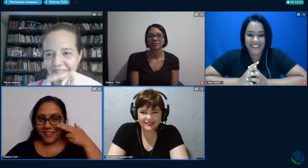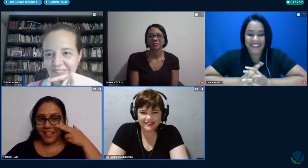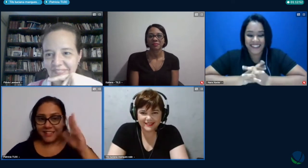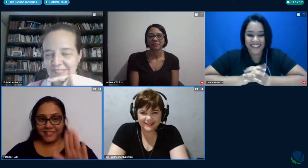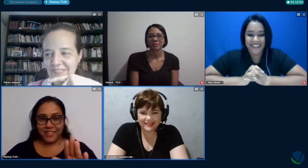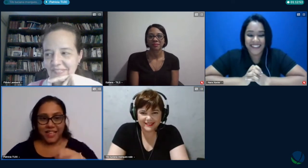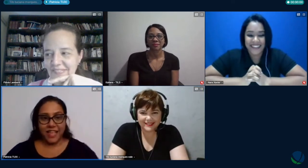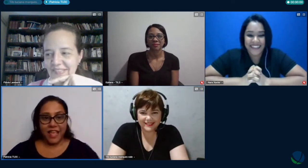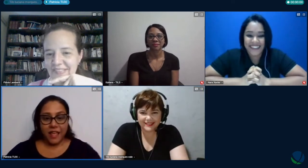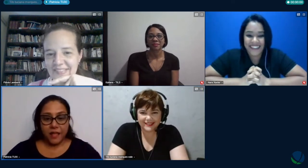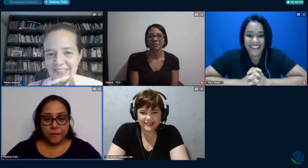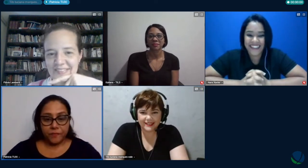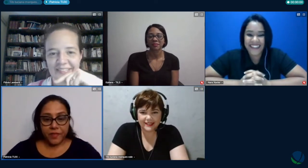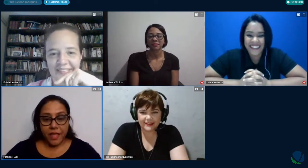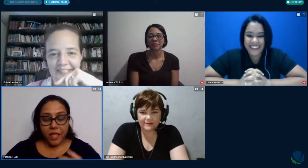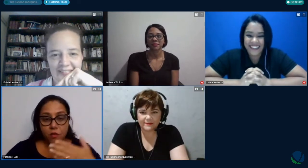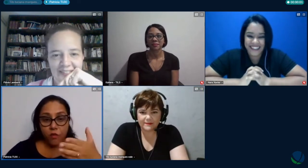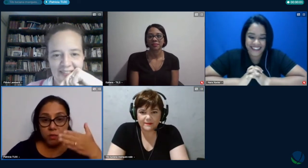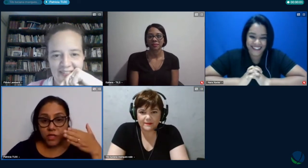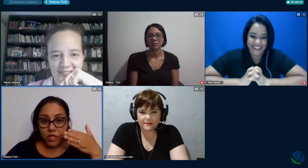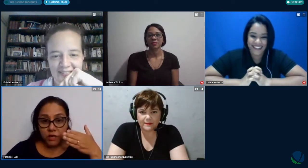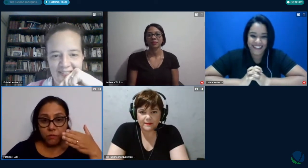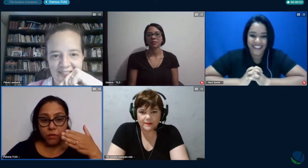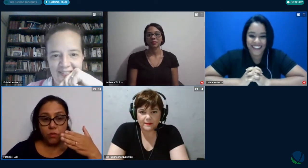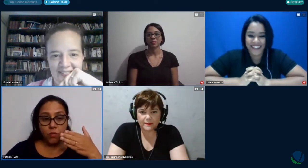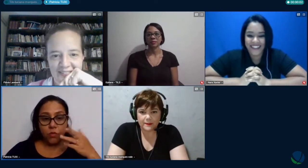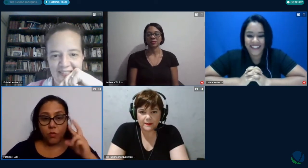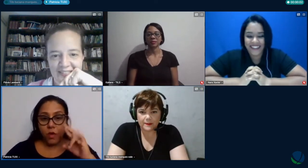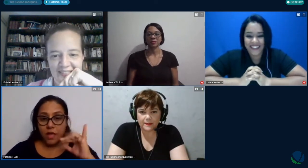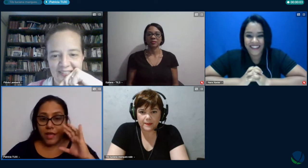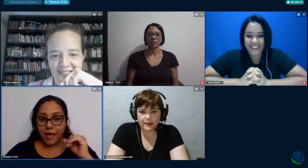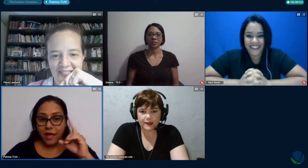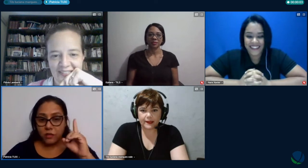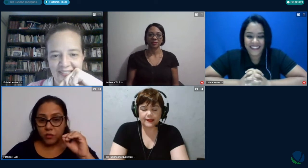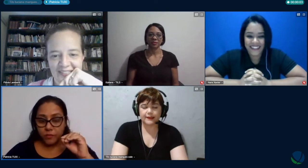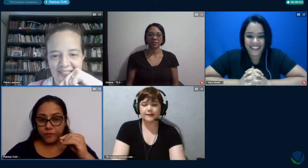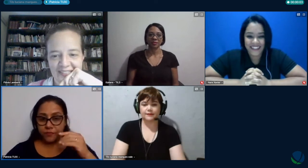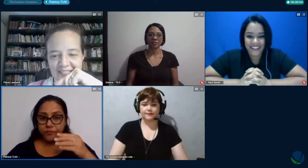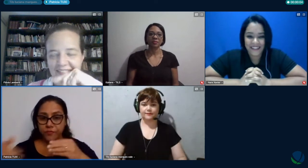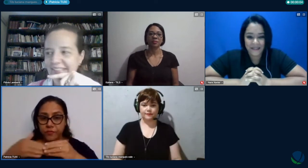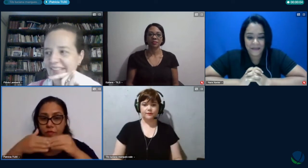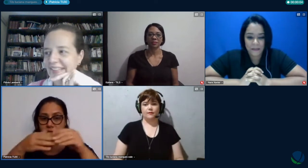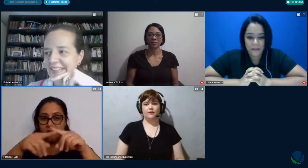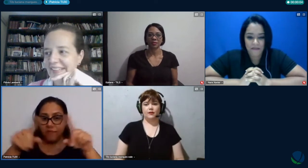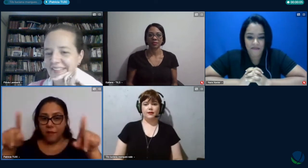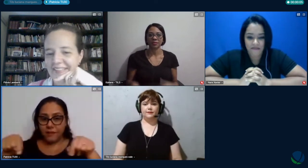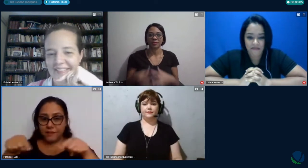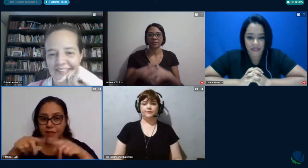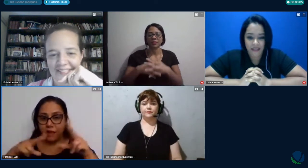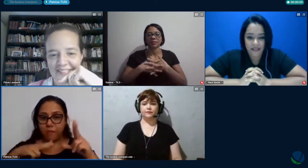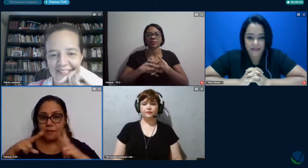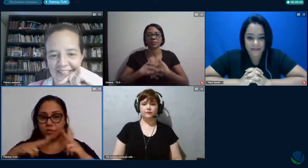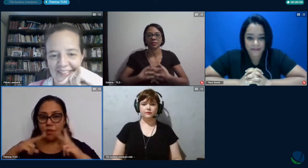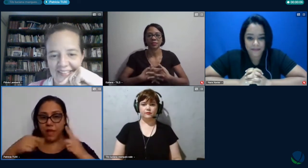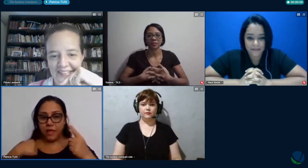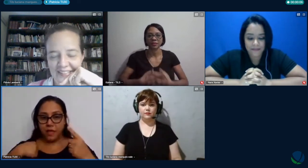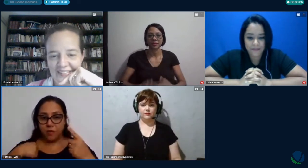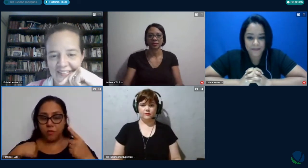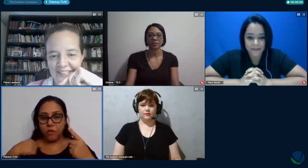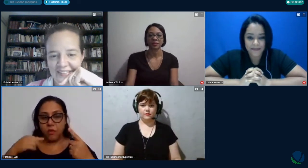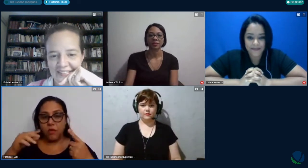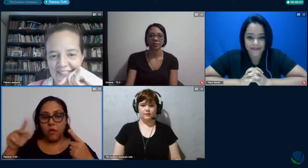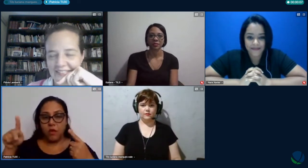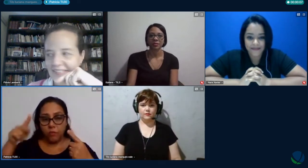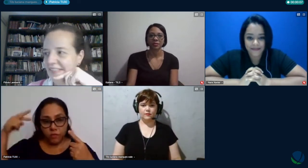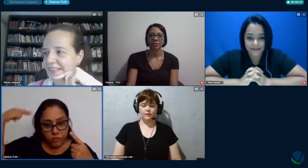aguardo. Mara, sim. Eu vou pedir para o Ricardo levar para a sala particular